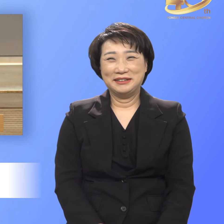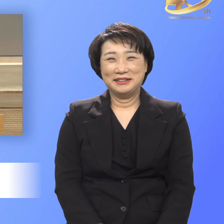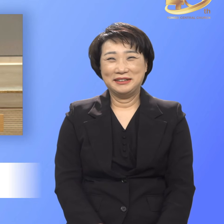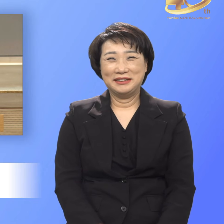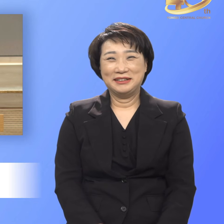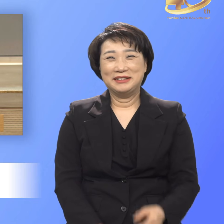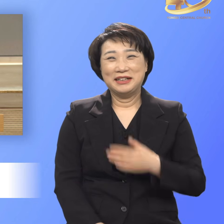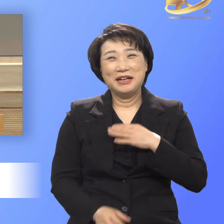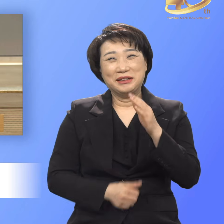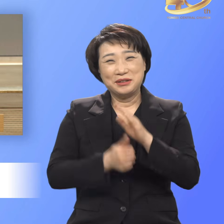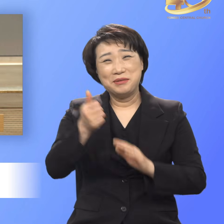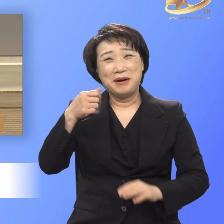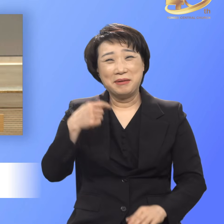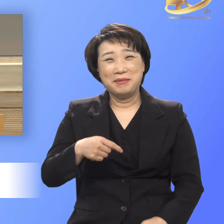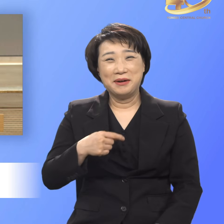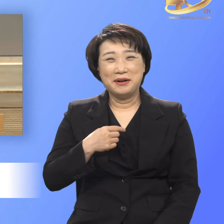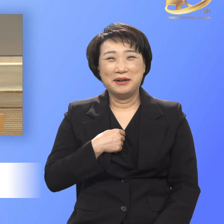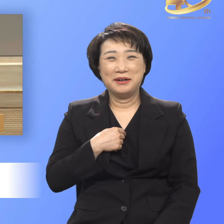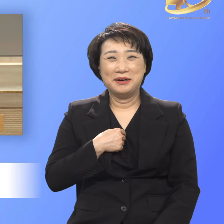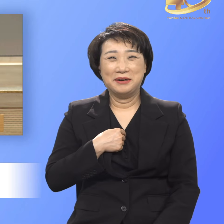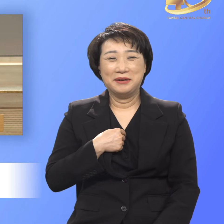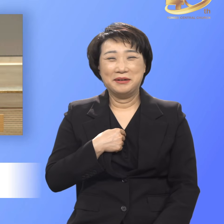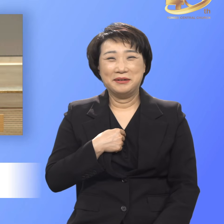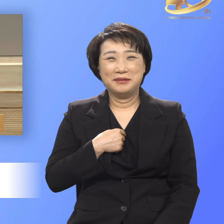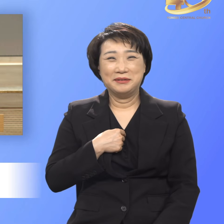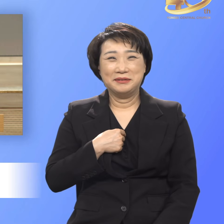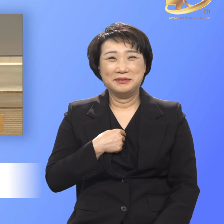목사님 소망이 먹었어.